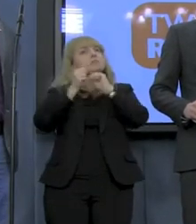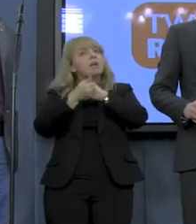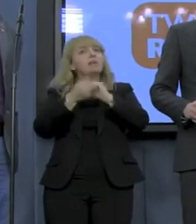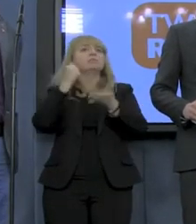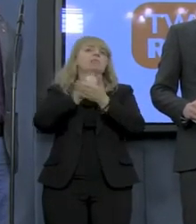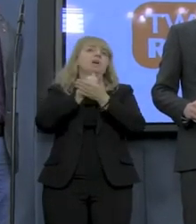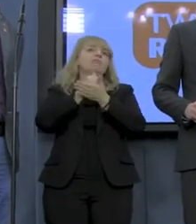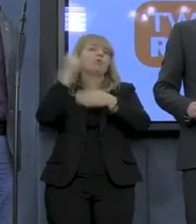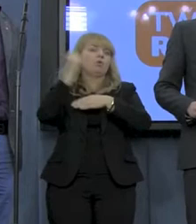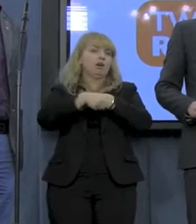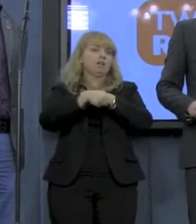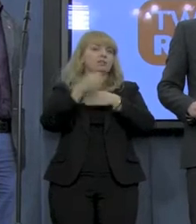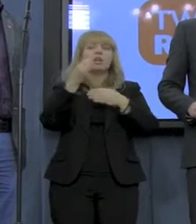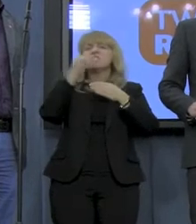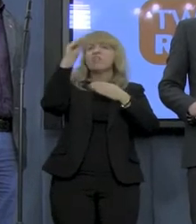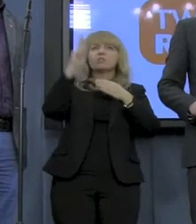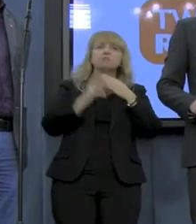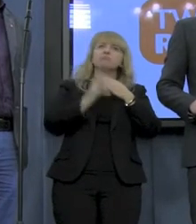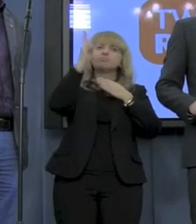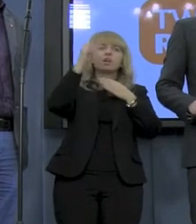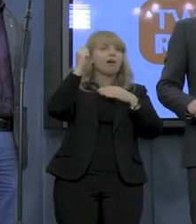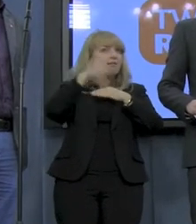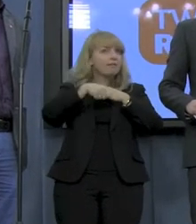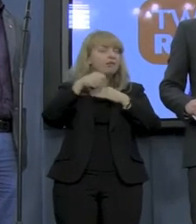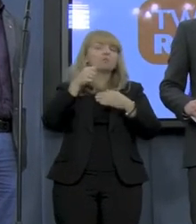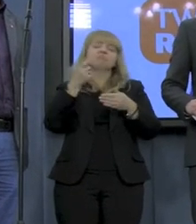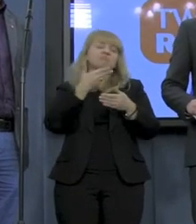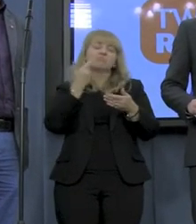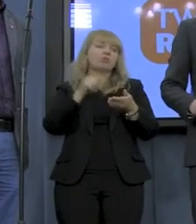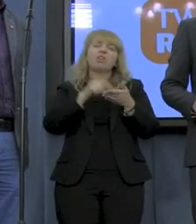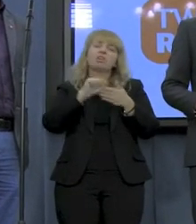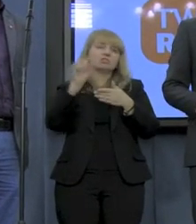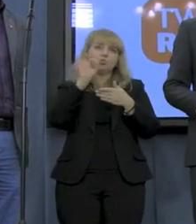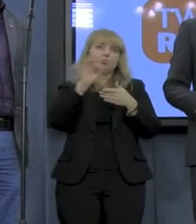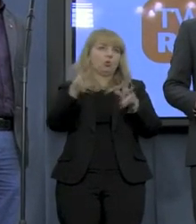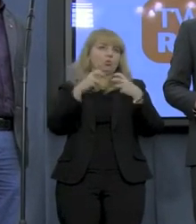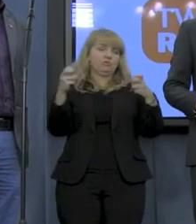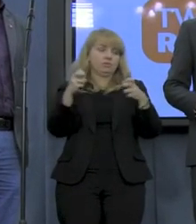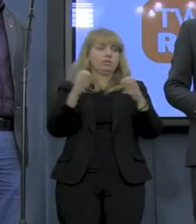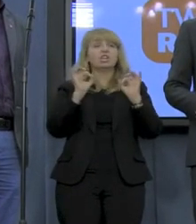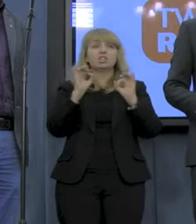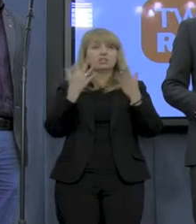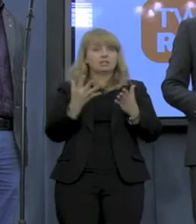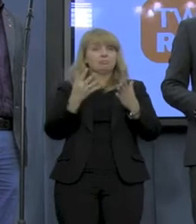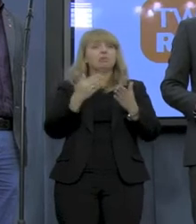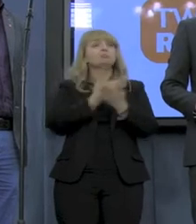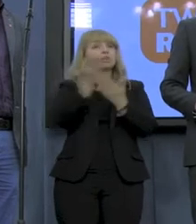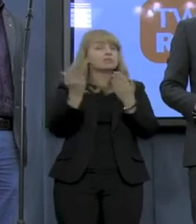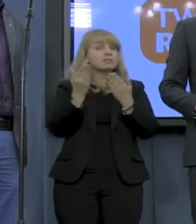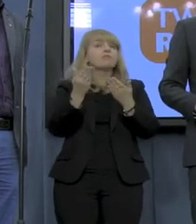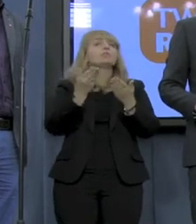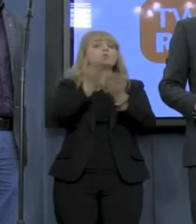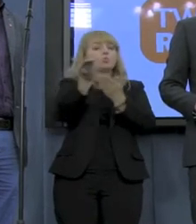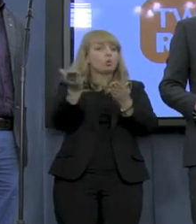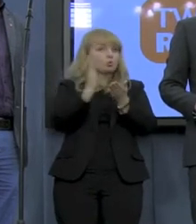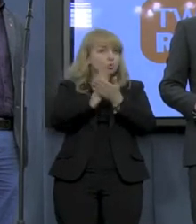jak powiedziałem, zwiększanie kar niczego nie da. Również chcielibyśmy dzisiaj Państwu przedstawić złożony przed chwilą